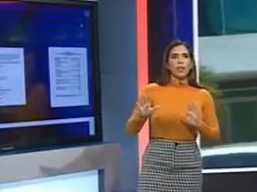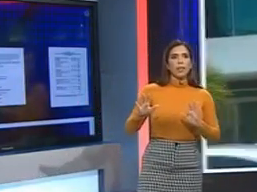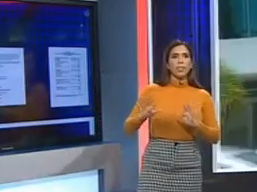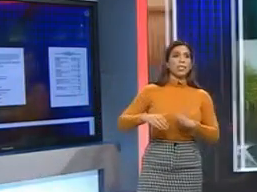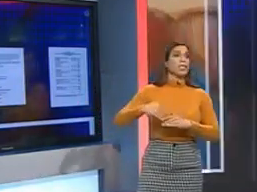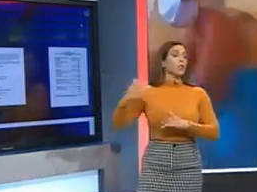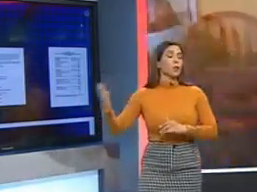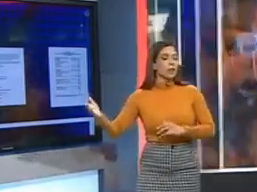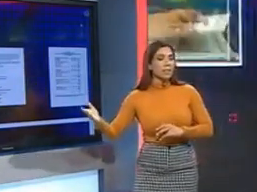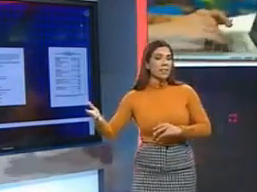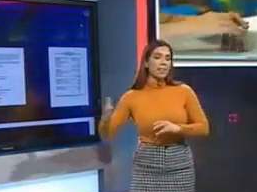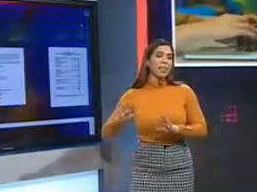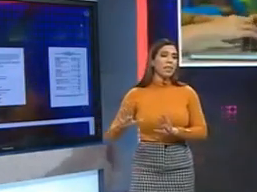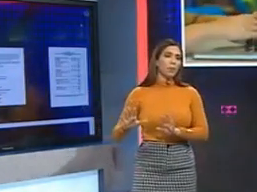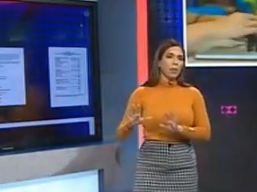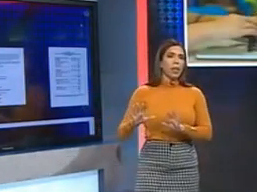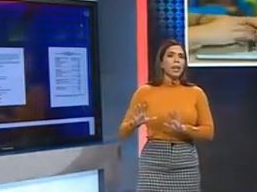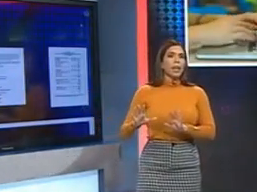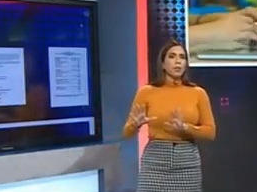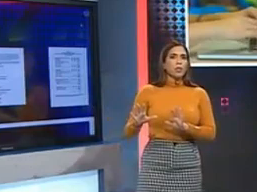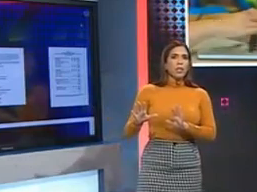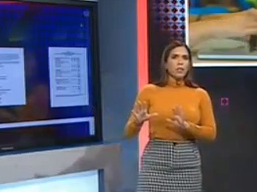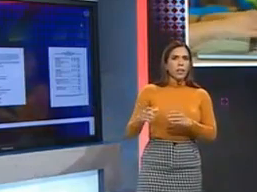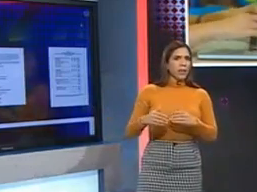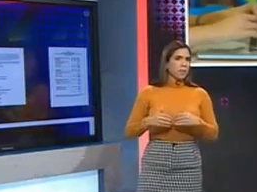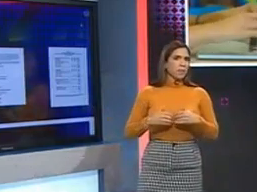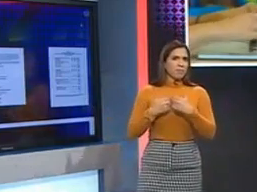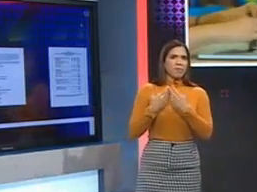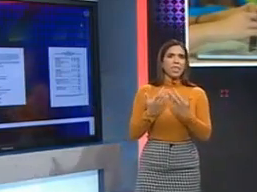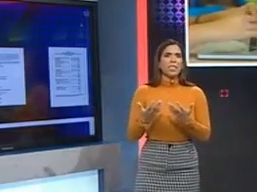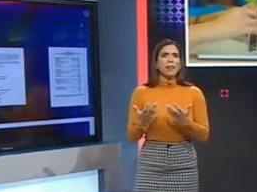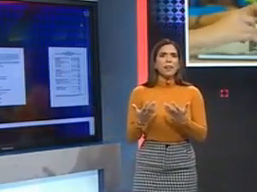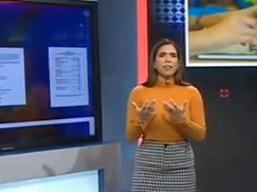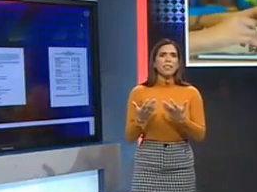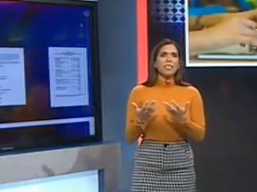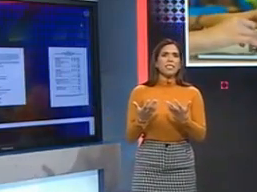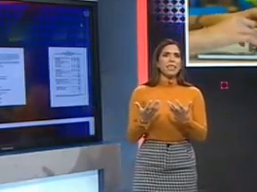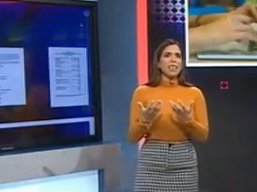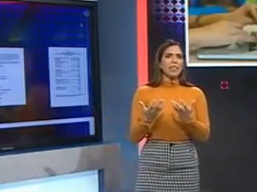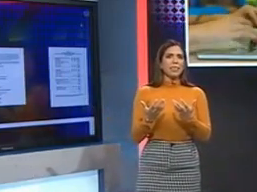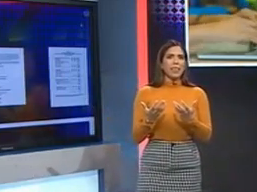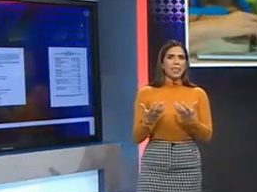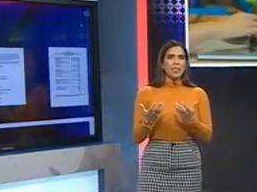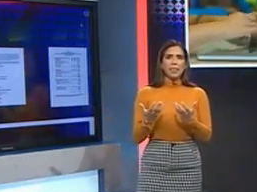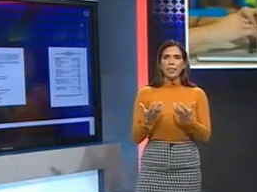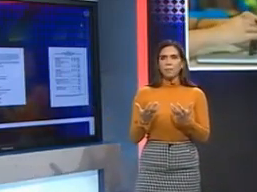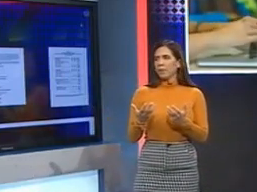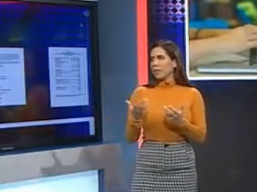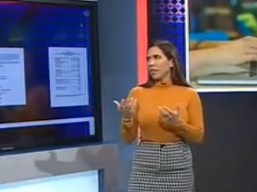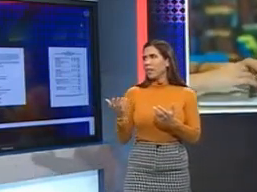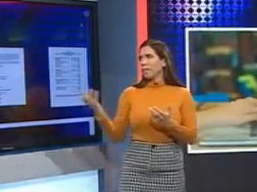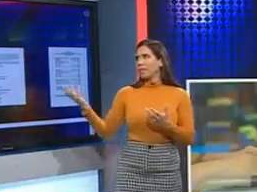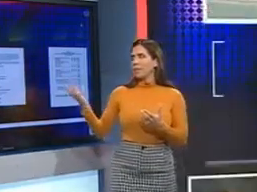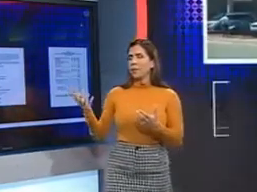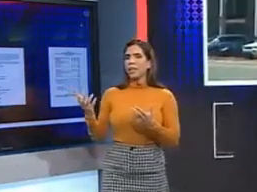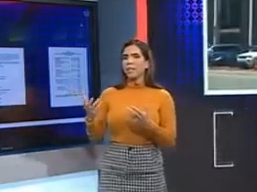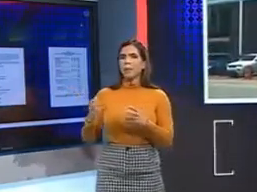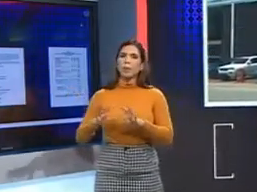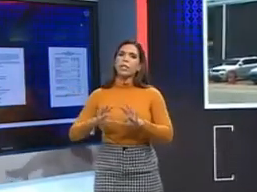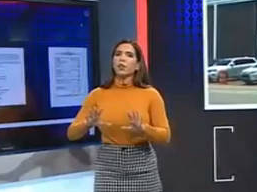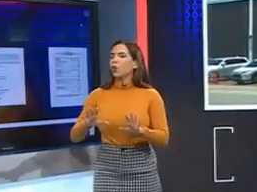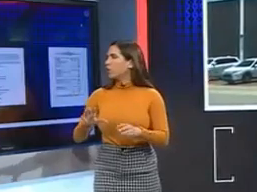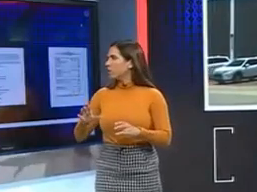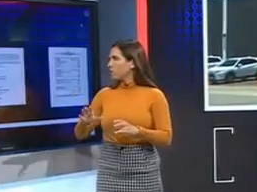cuando él necesite. Como iban a ser alquiladas, pues las personas que estaban interesadas en participar